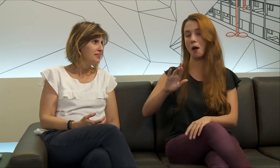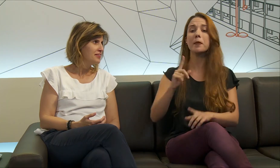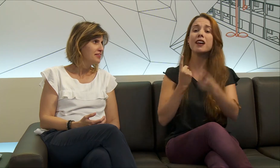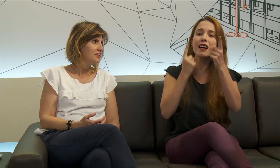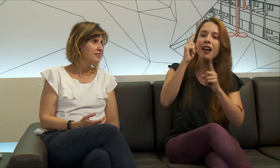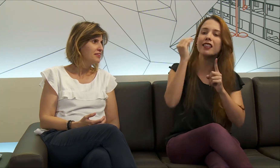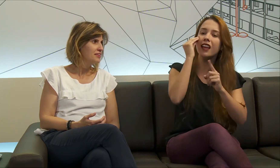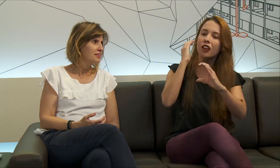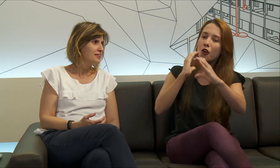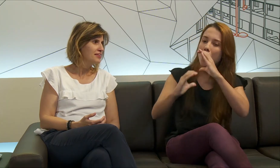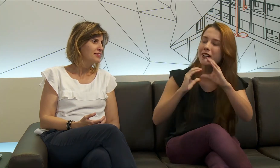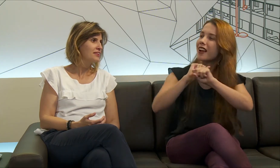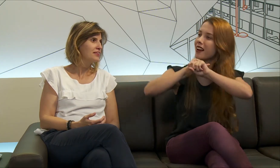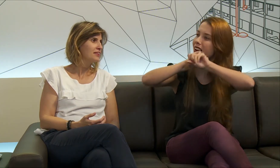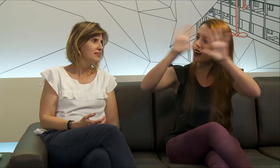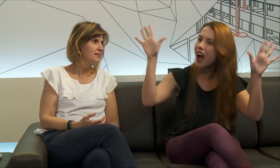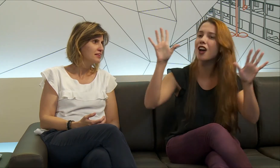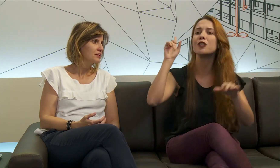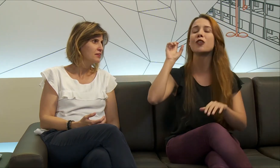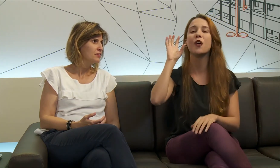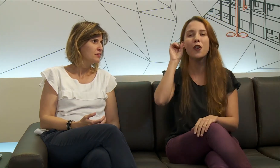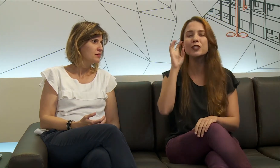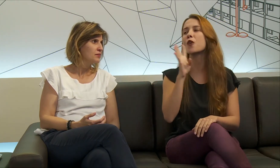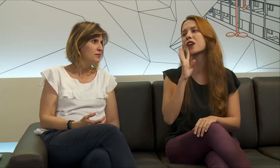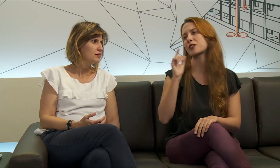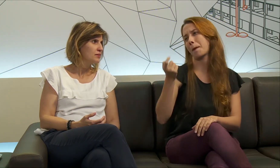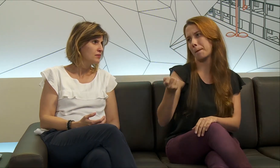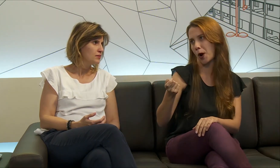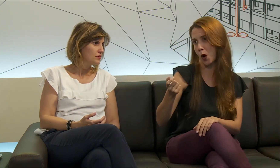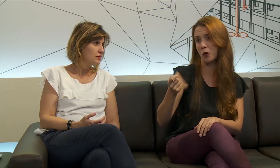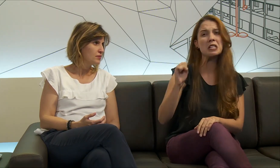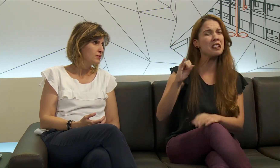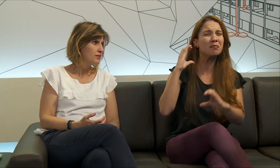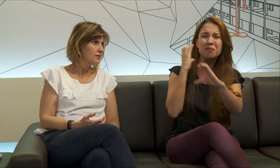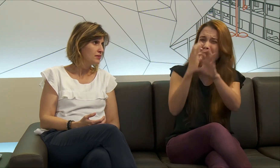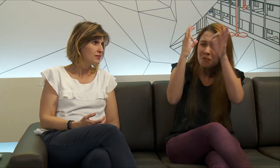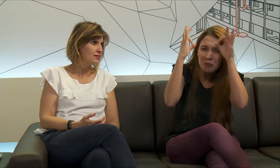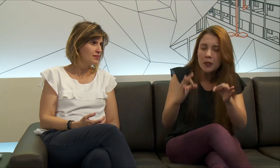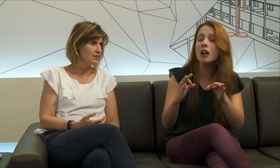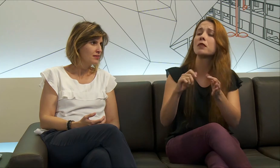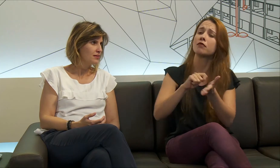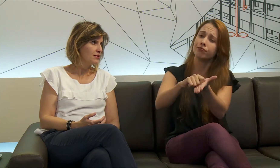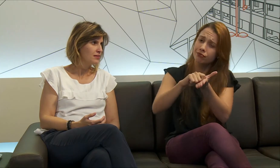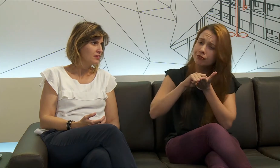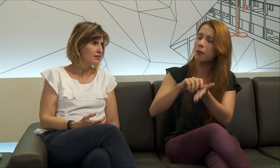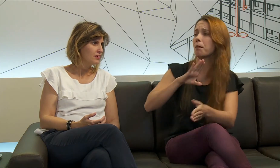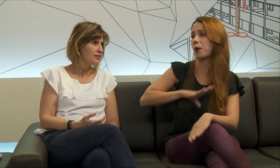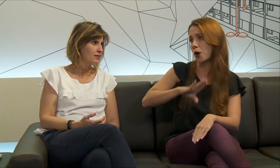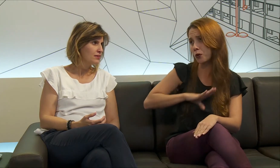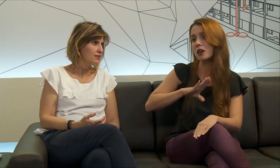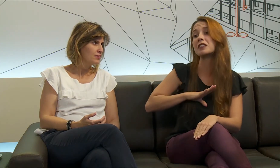seriam gestos que não fazem parte da língua, mas alguns gestos que os ouvintes